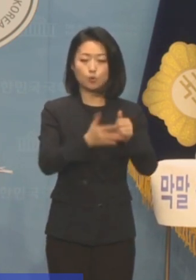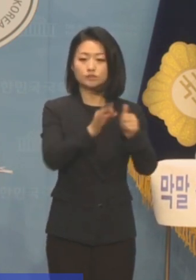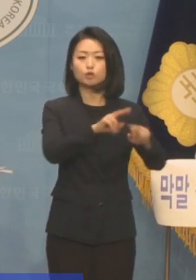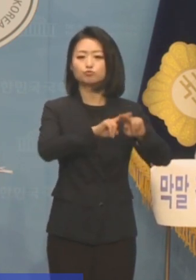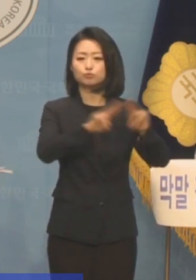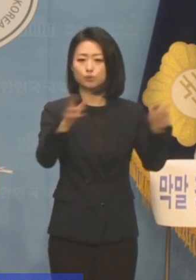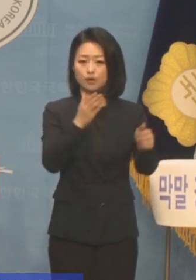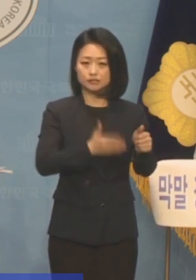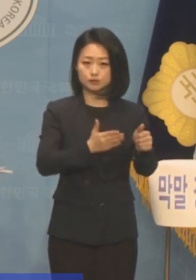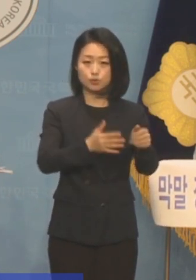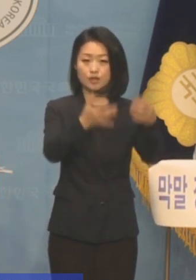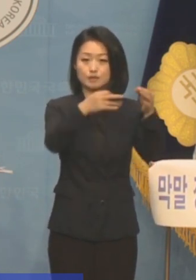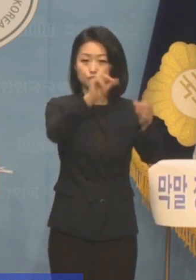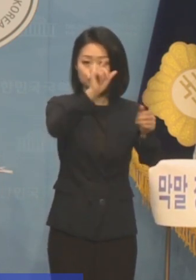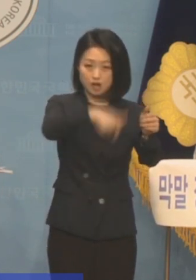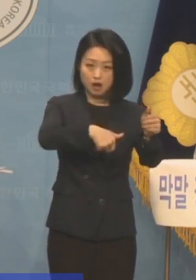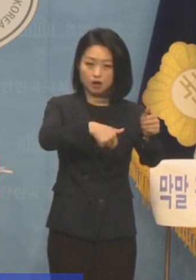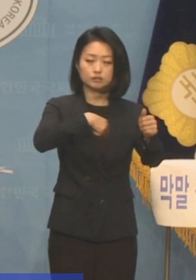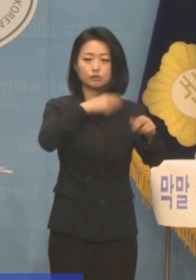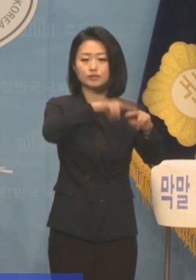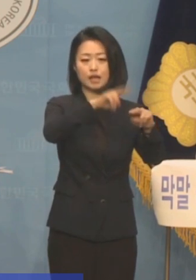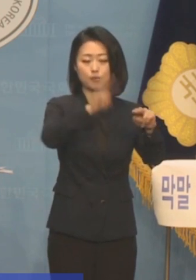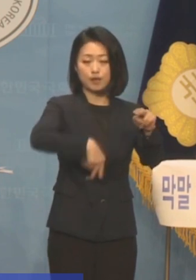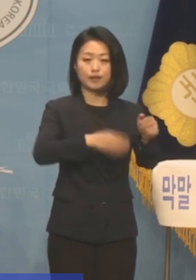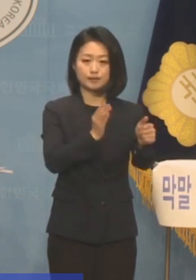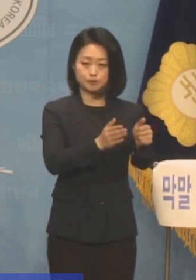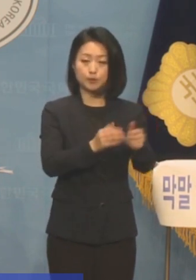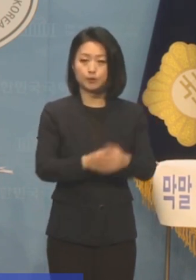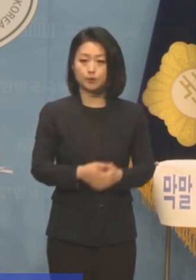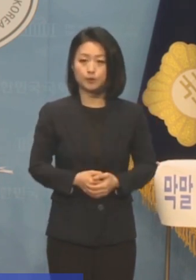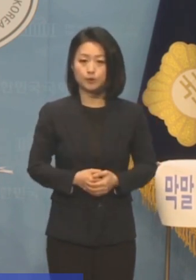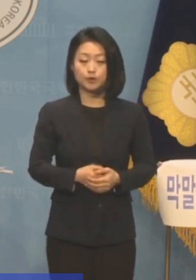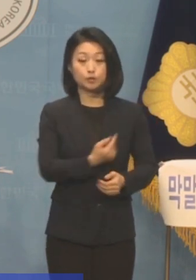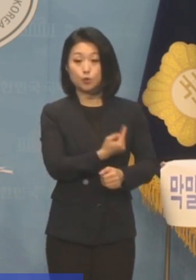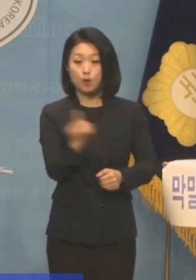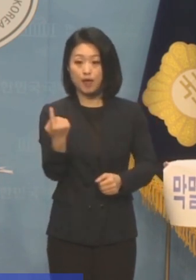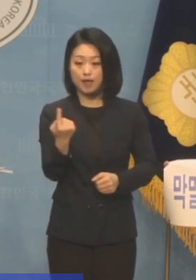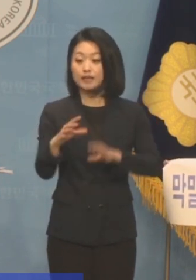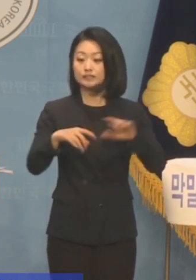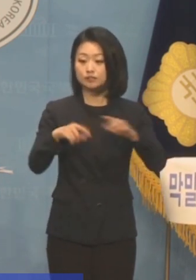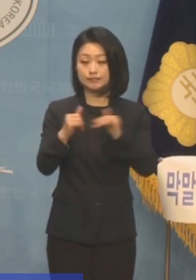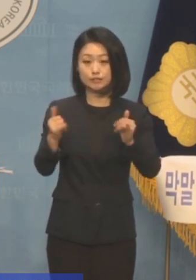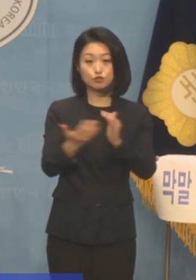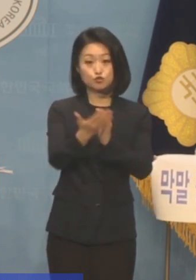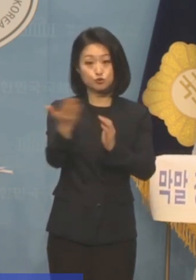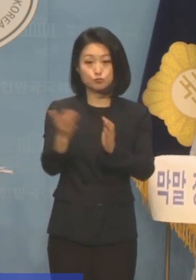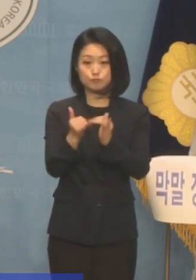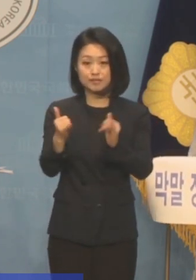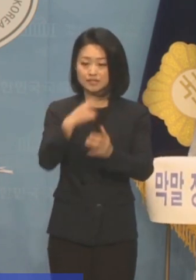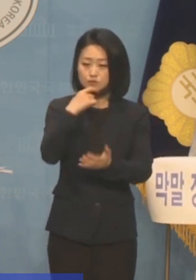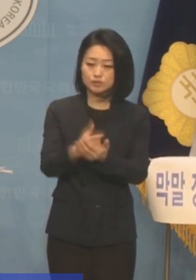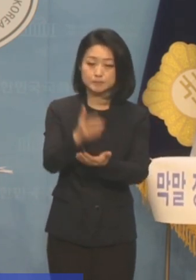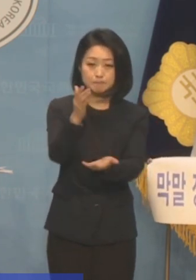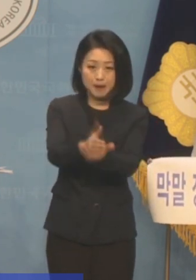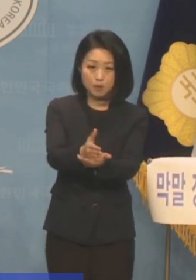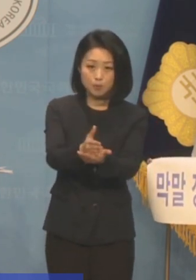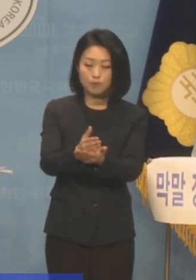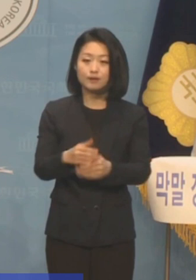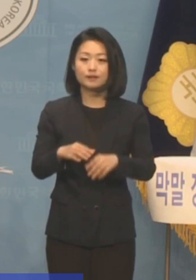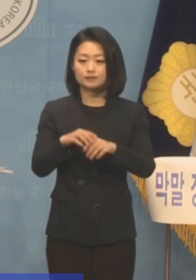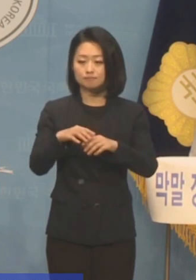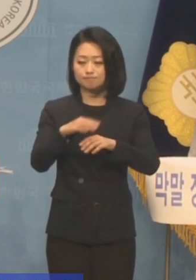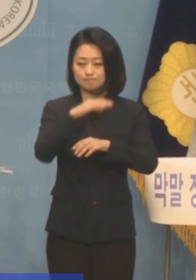하고 김혁은 즉각 후보를 사퇴해야 합니다 그 외의 정치인들도 국민을 더 이상 속이지 말고 정당한